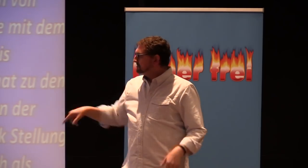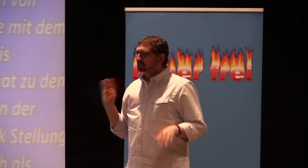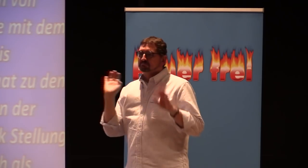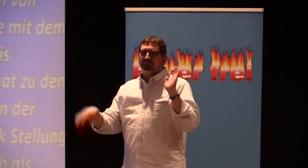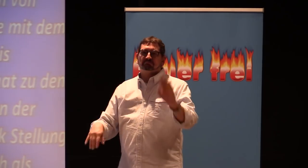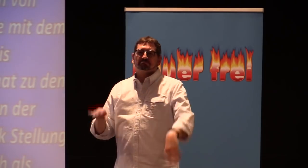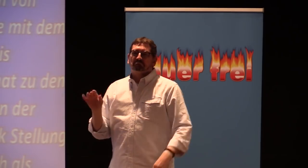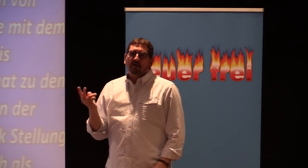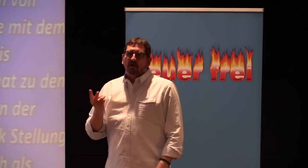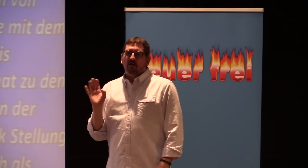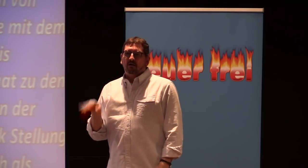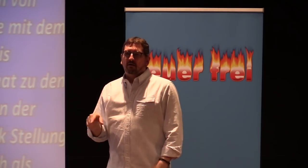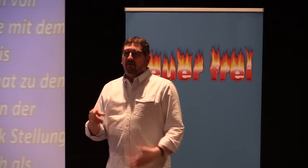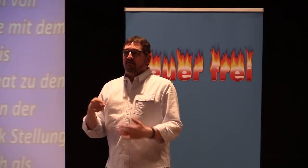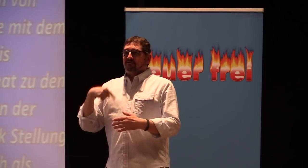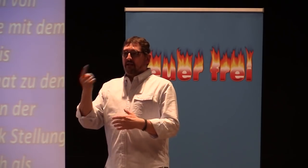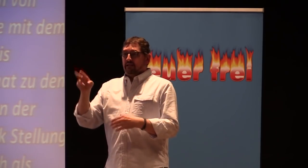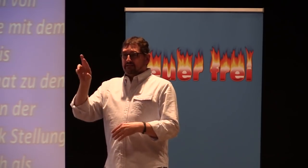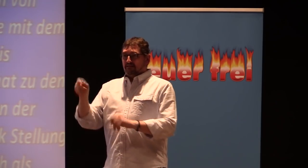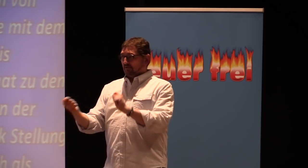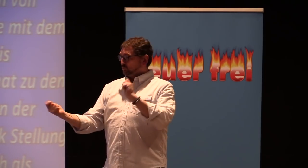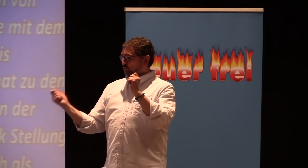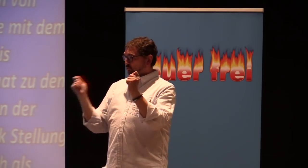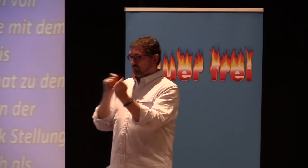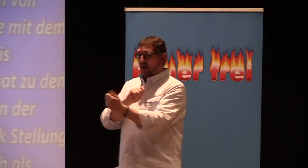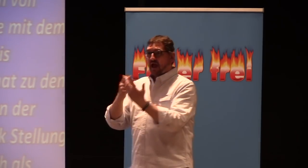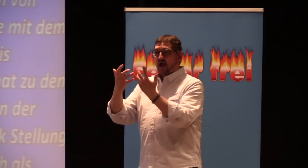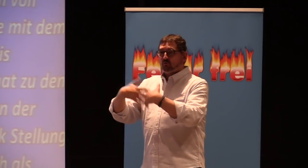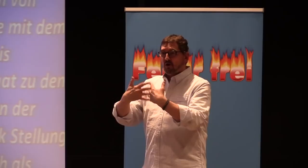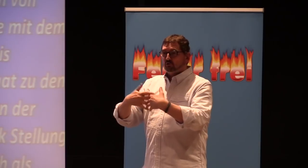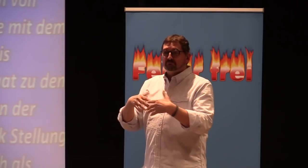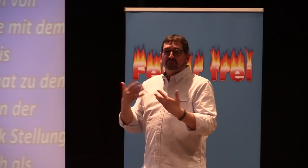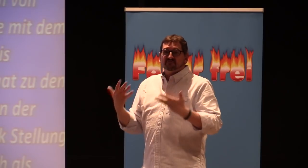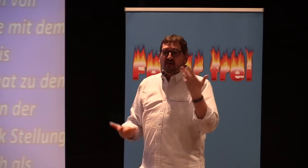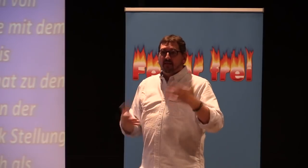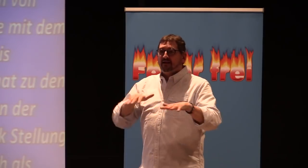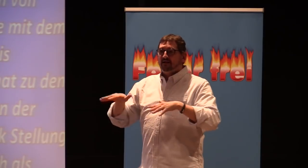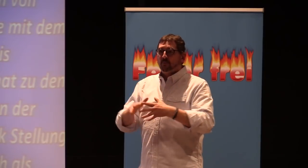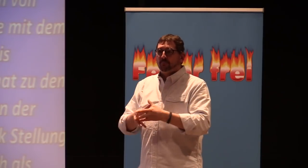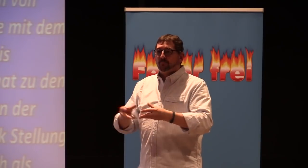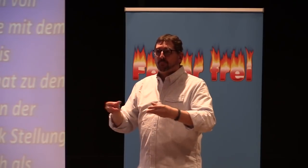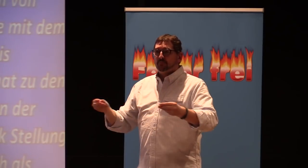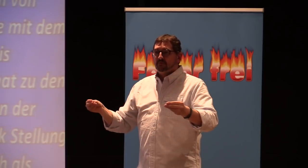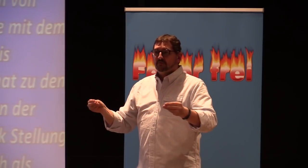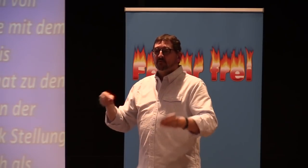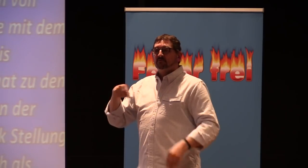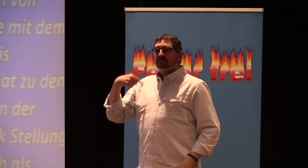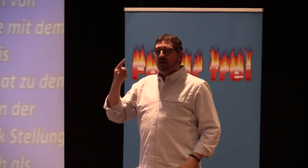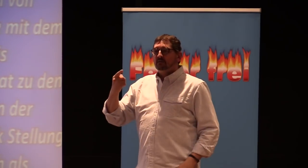Irgendwann werden Lücken und Löcher entstehen. Und wir haben ja auch 2 Jugendliche mit auf der Bühne, die vielleicht auch so denken und sagen, naja,